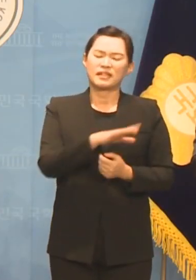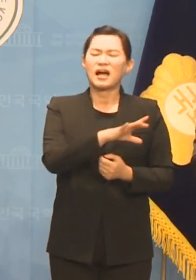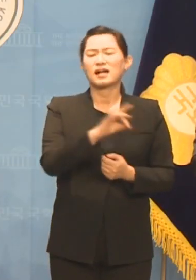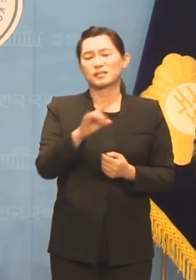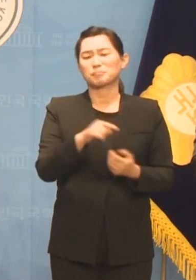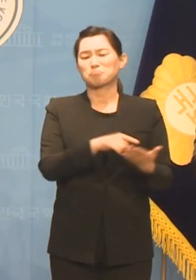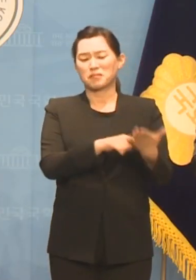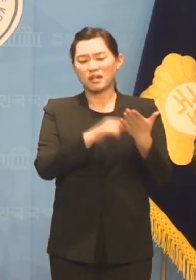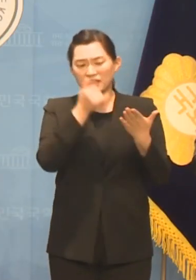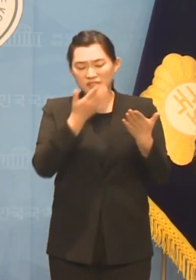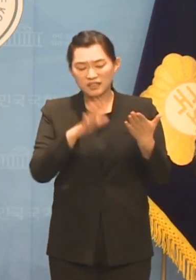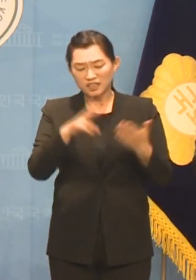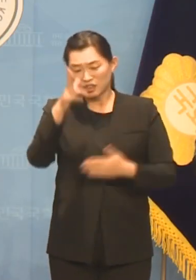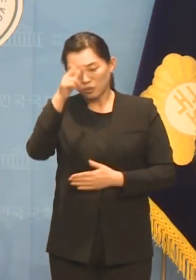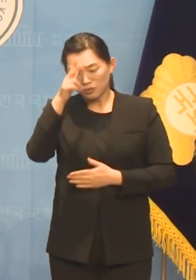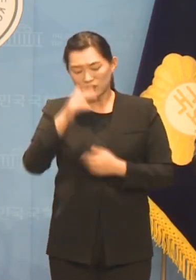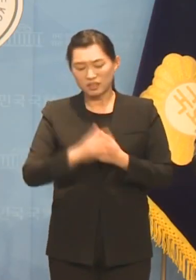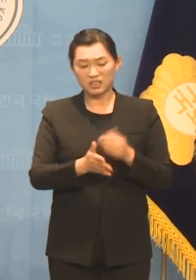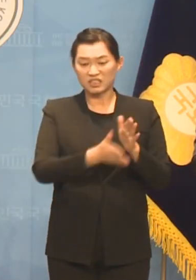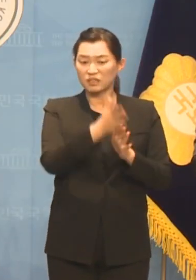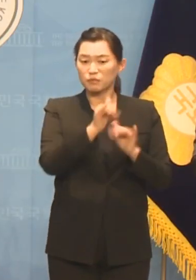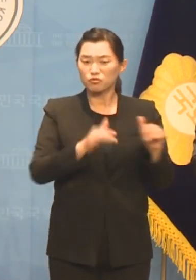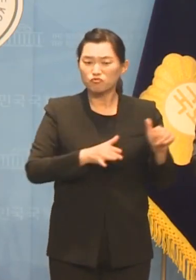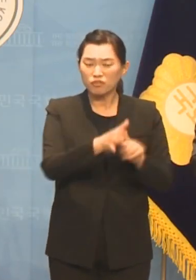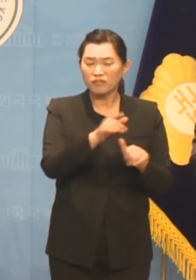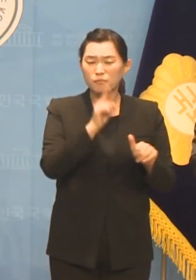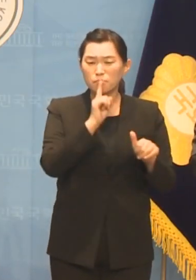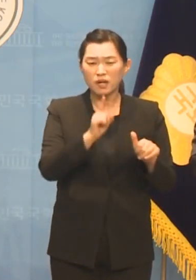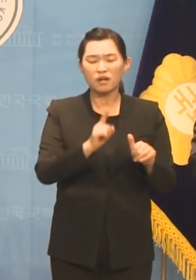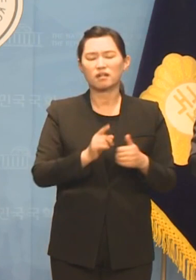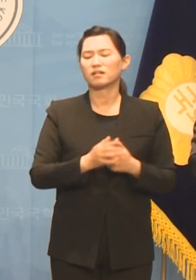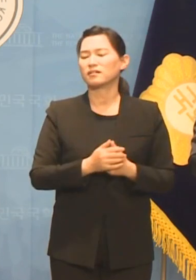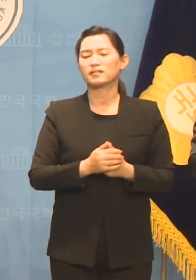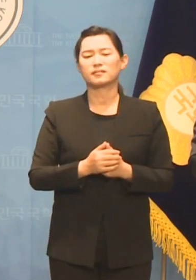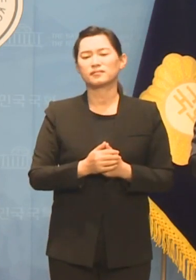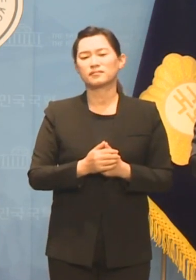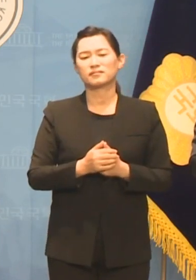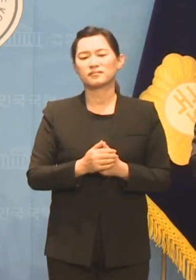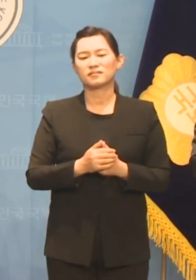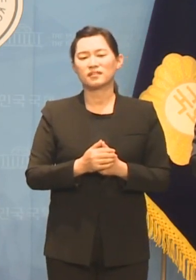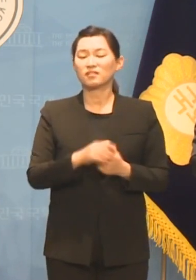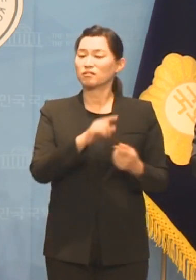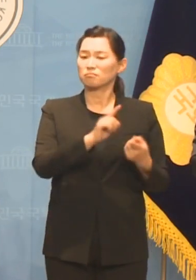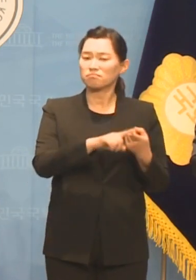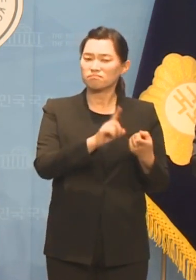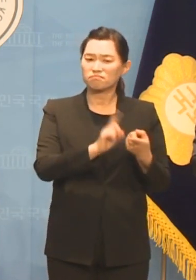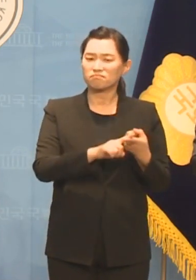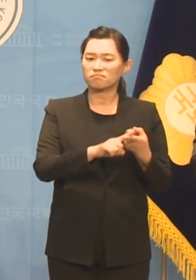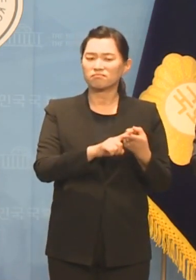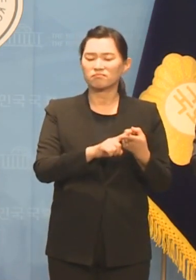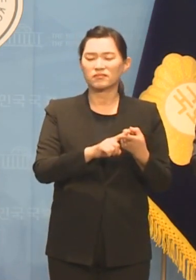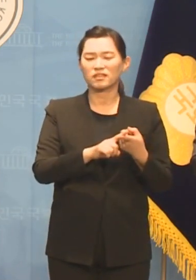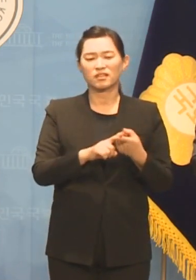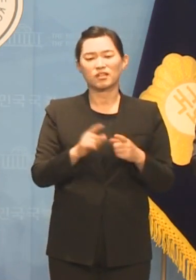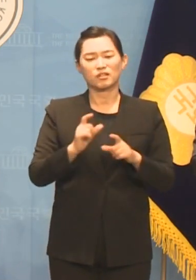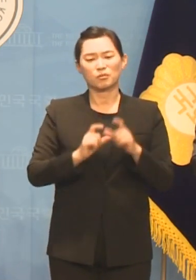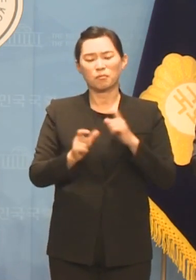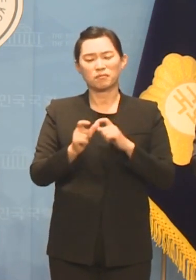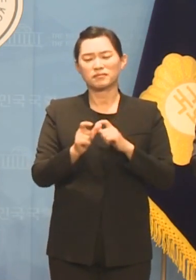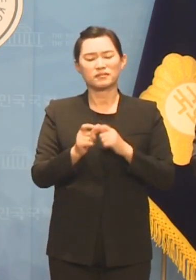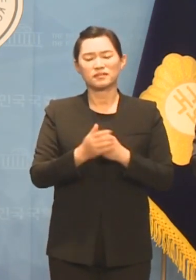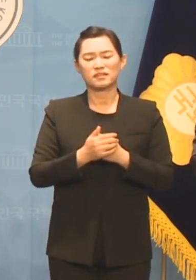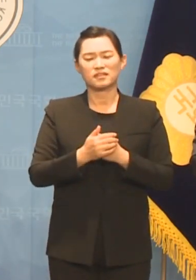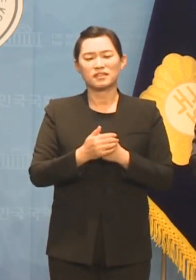나왔는데 경찰이 시민을 죽였다 지금 이야기거든요. 이 부분에 대해서도 저희들은